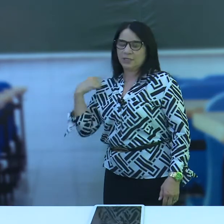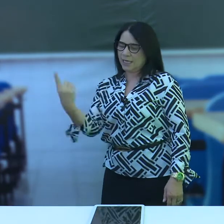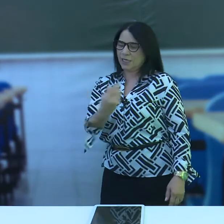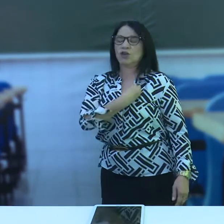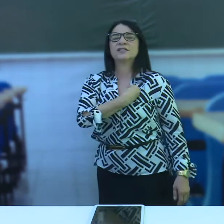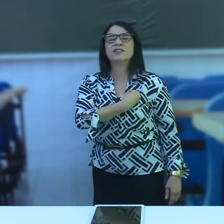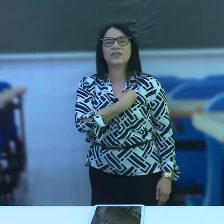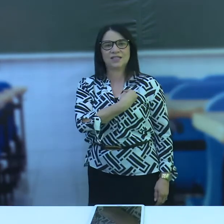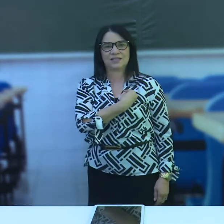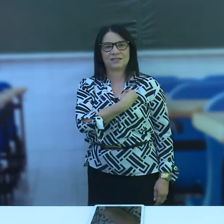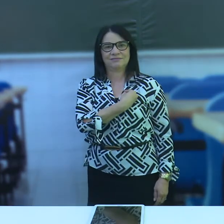em nossas vidas,